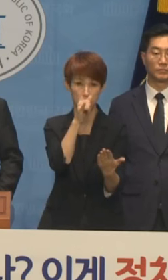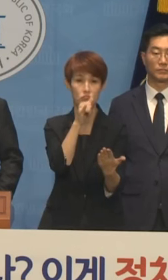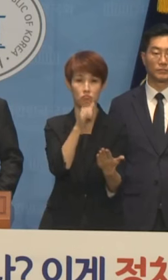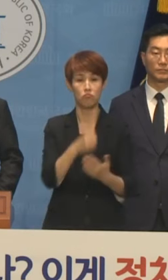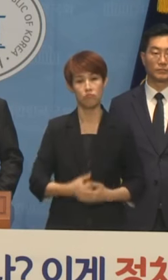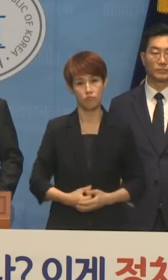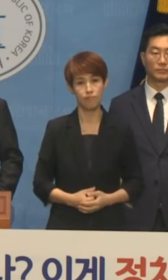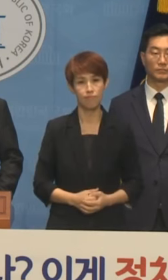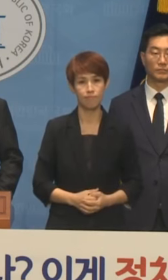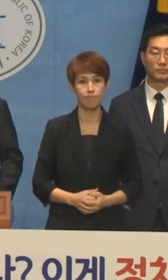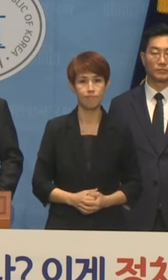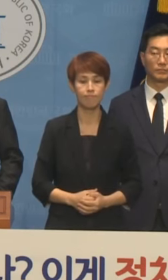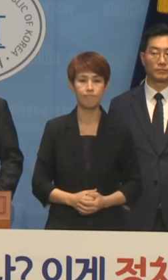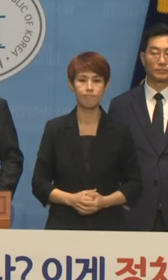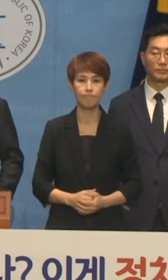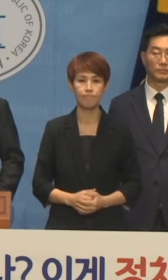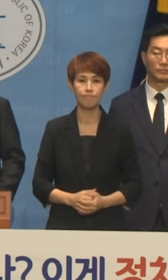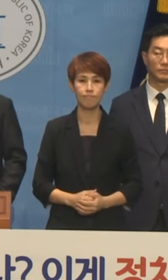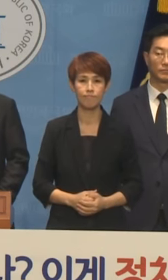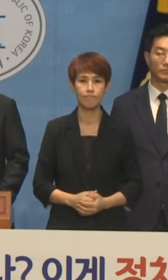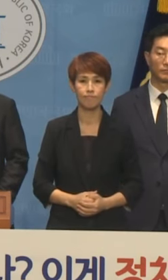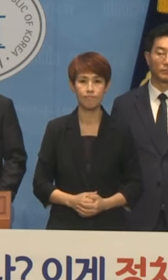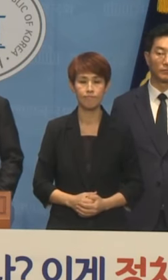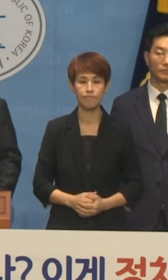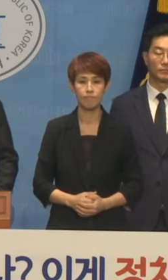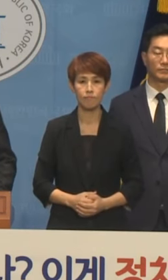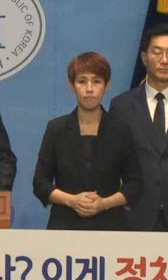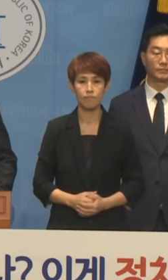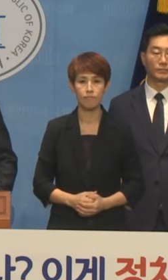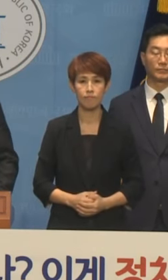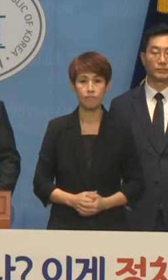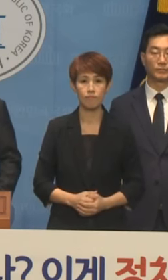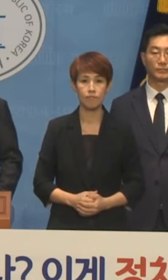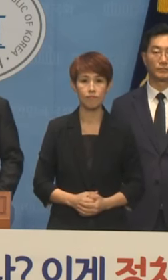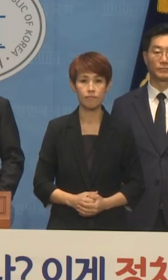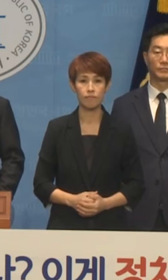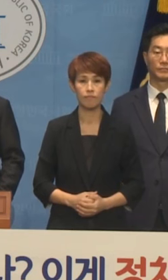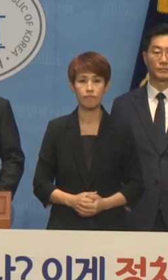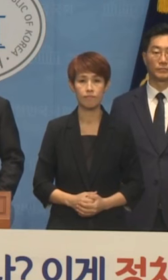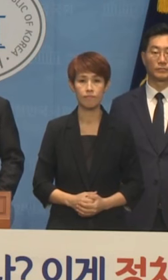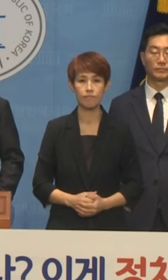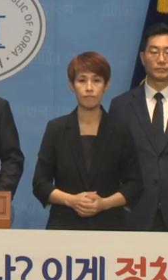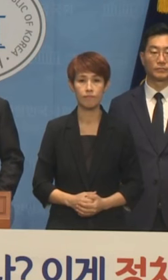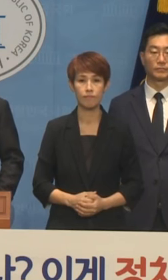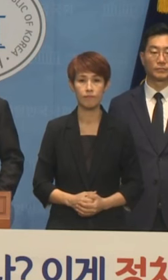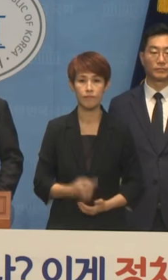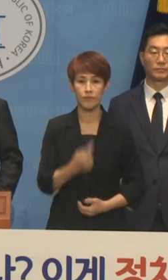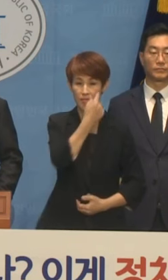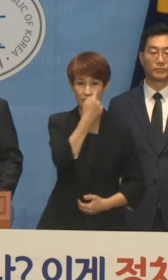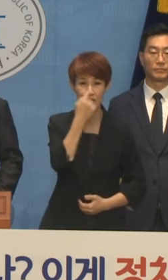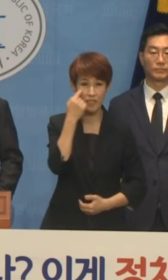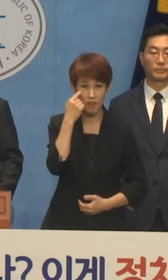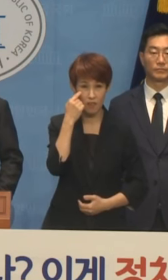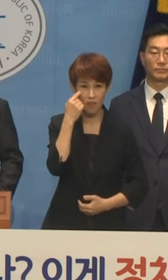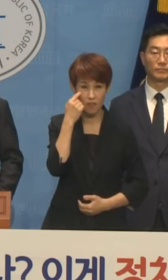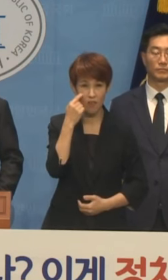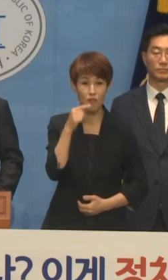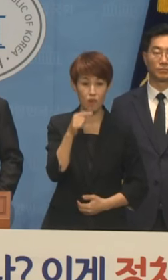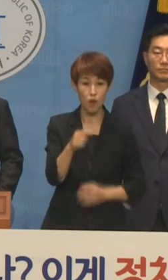입증이 가능합니다. 그리고 무엇보다도 그 증거와 법리에 입각해서